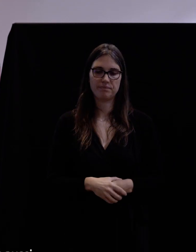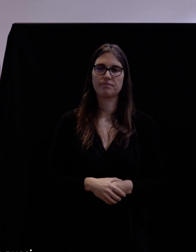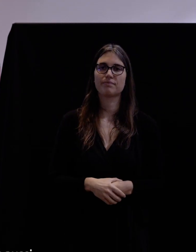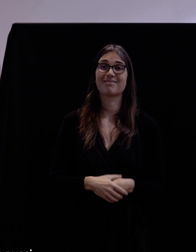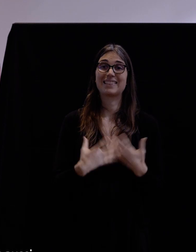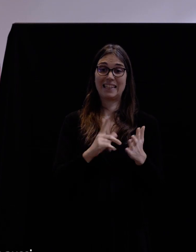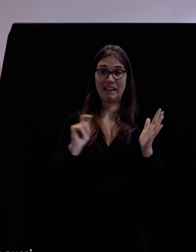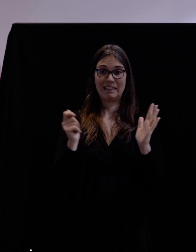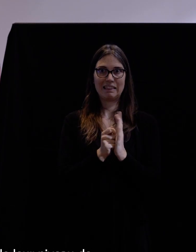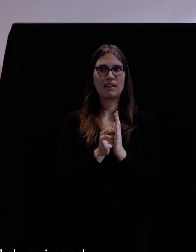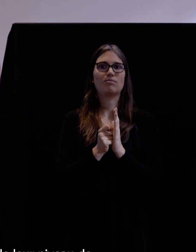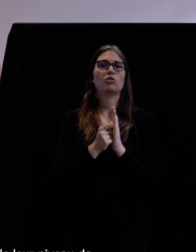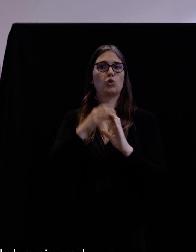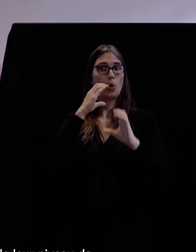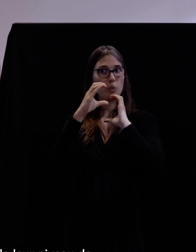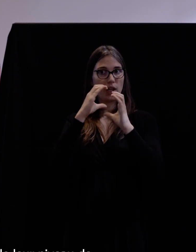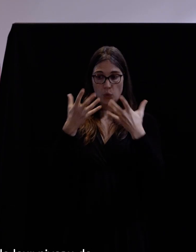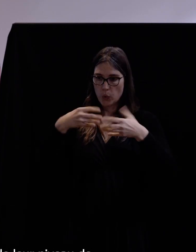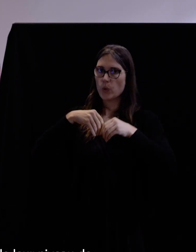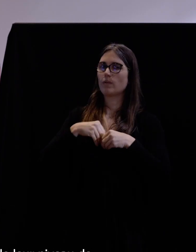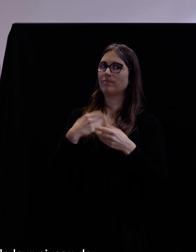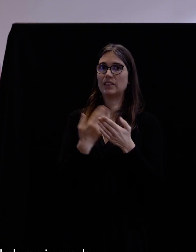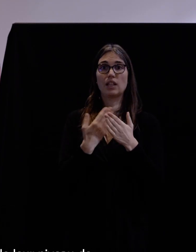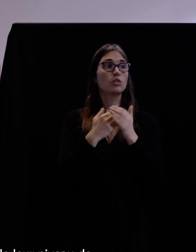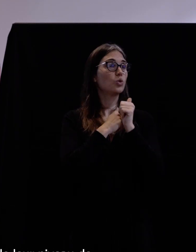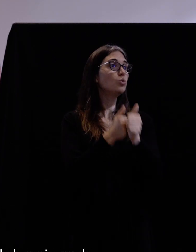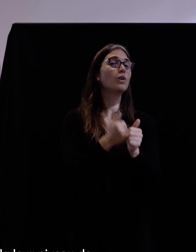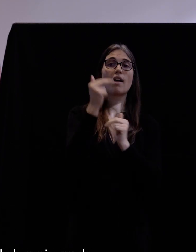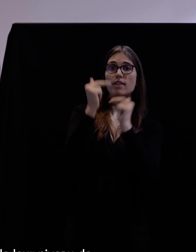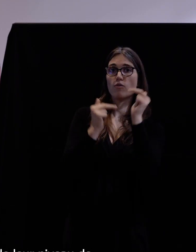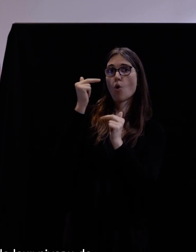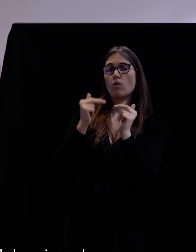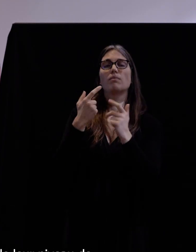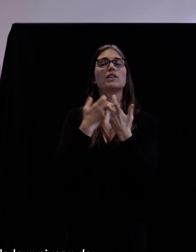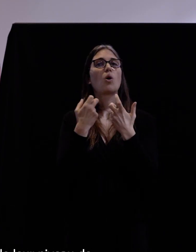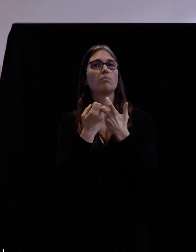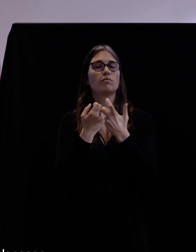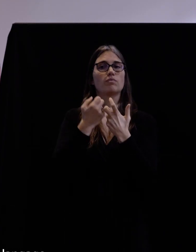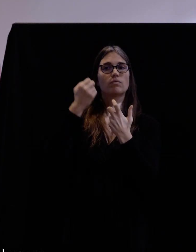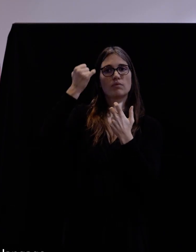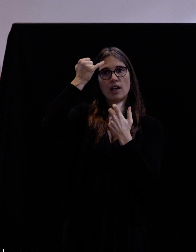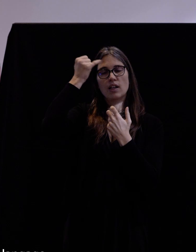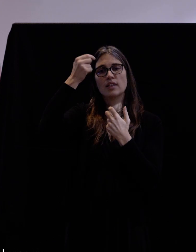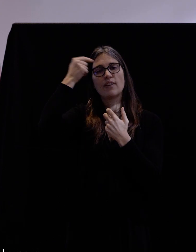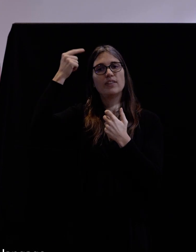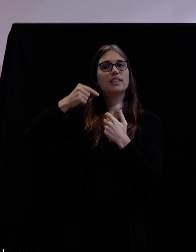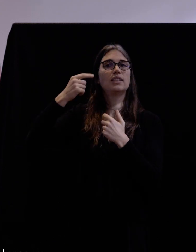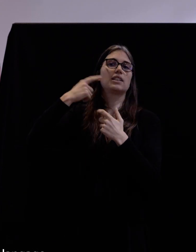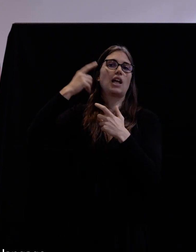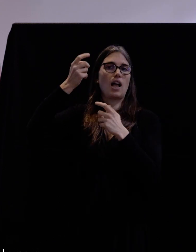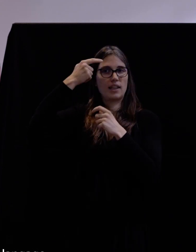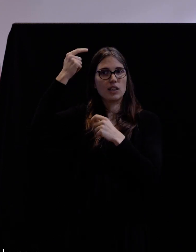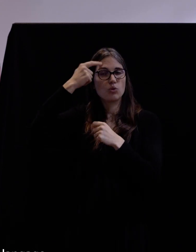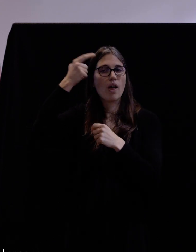de l'acquisition de la communication, puisque en fonction de leur niveau de déficit à la fois intellectuel et auditif, ça va être du